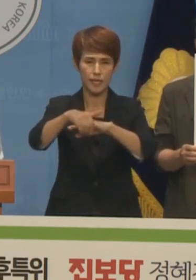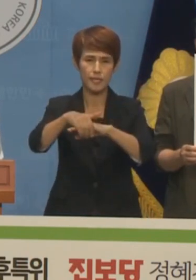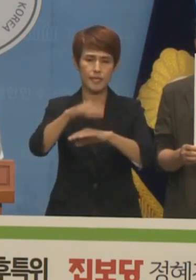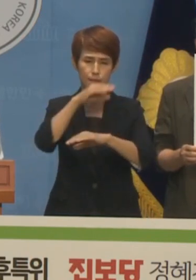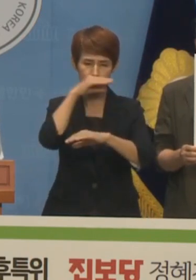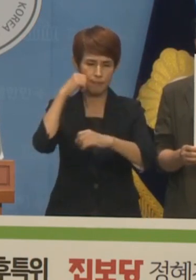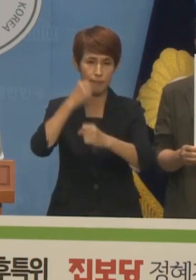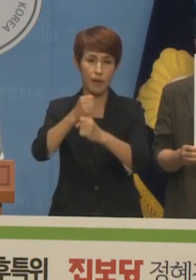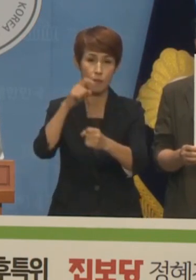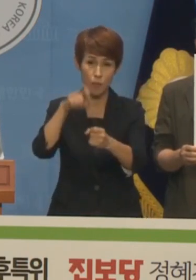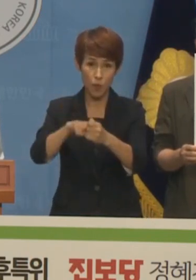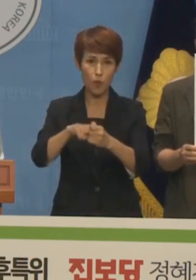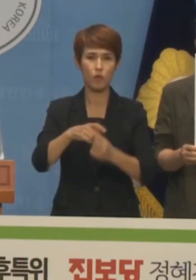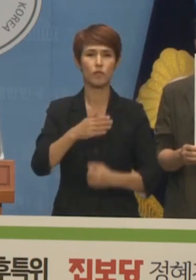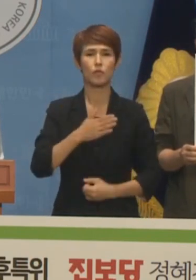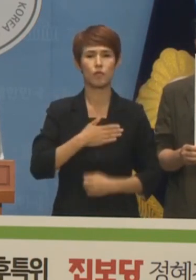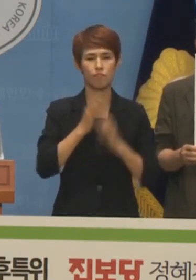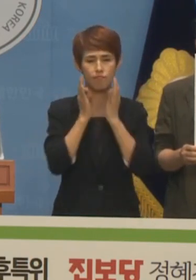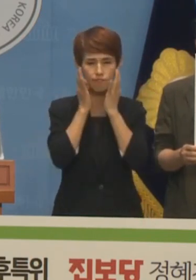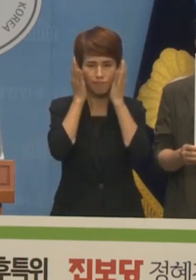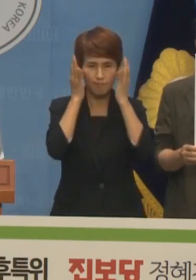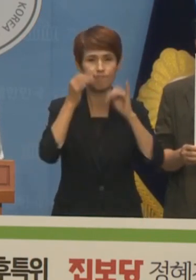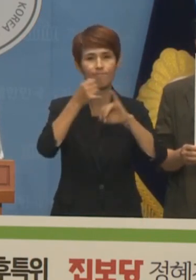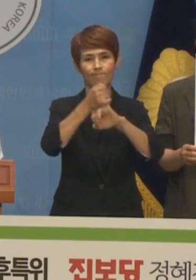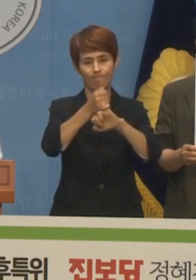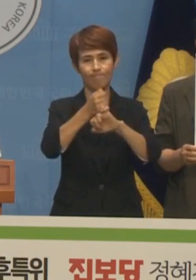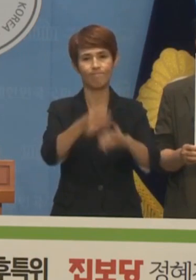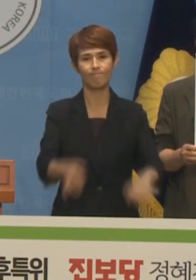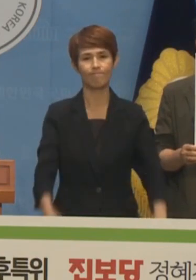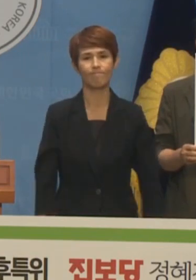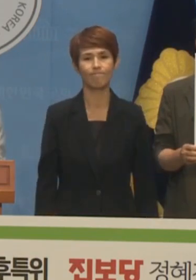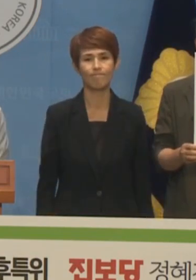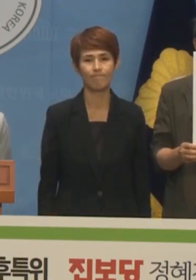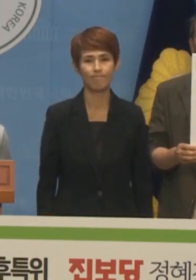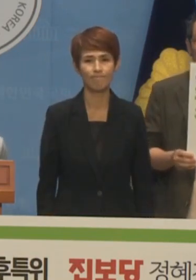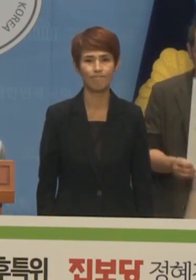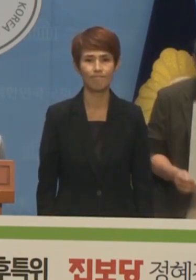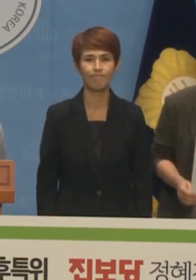저 역시 국회의원으로 최선을 다하겠습니다. 감사합니다.